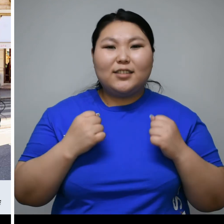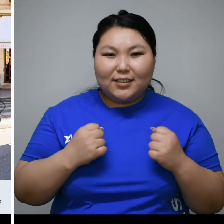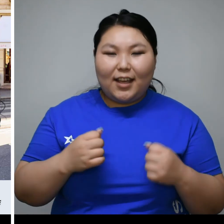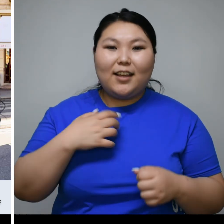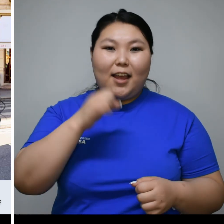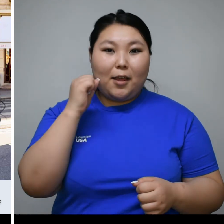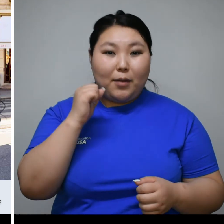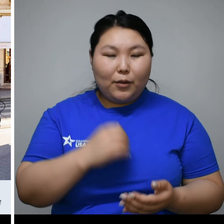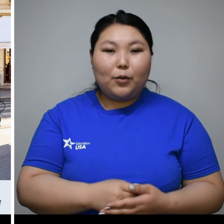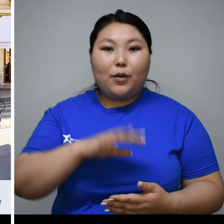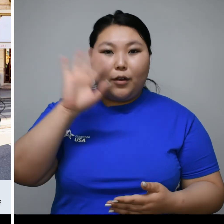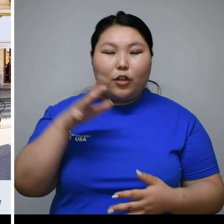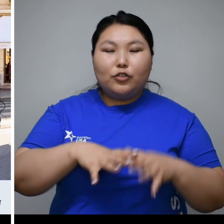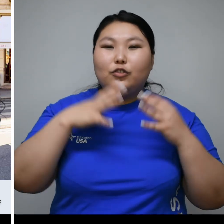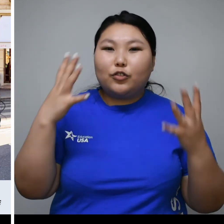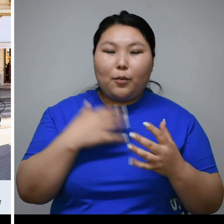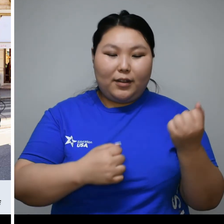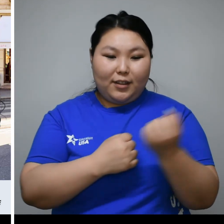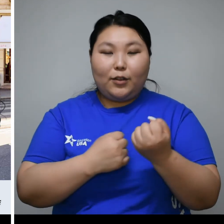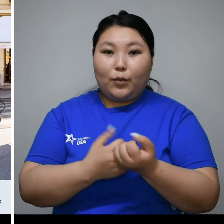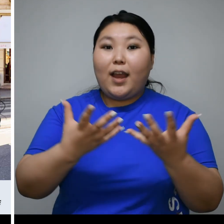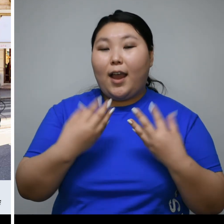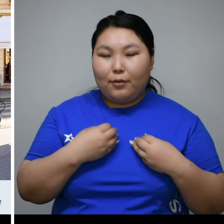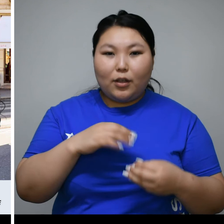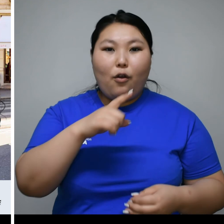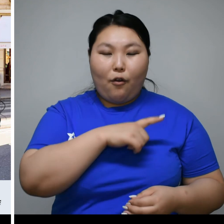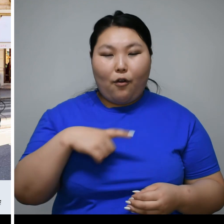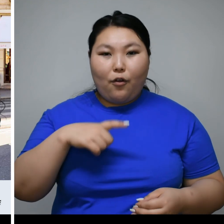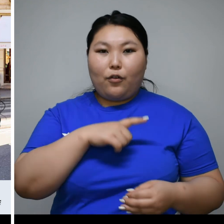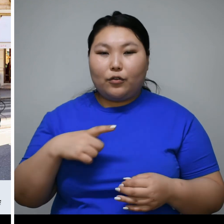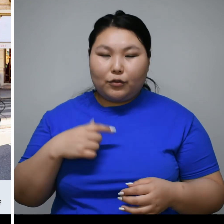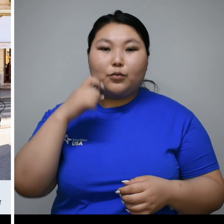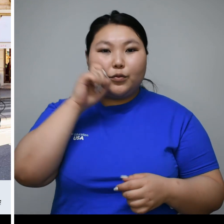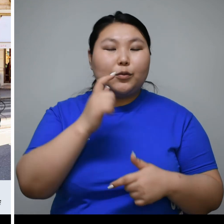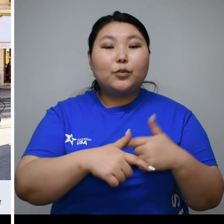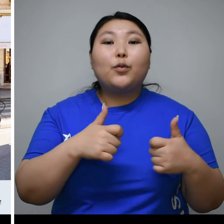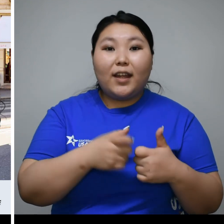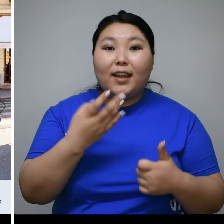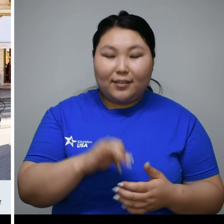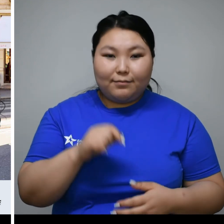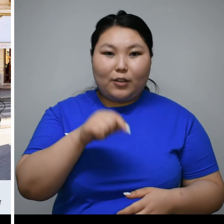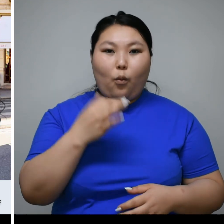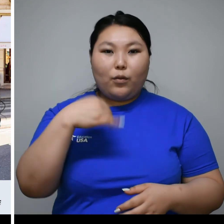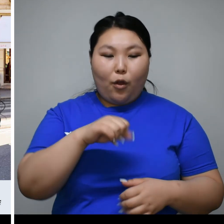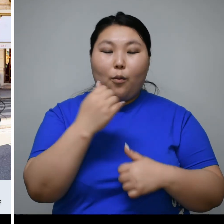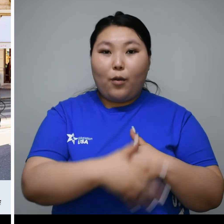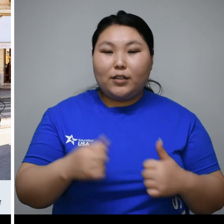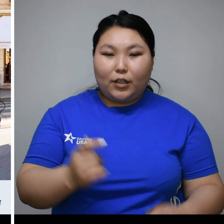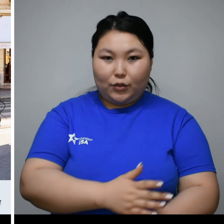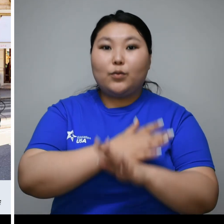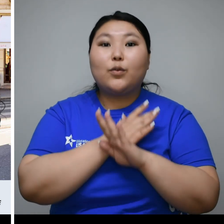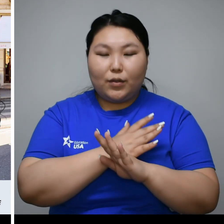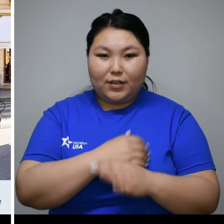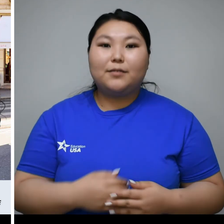бүгдээрээ хичээгээд Америк руу одоо томоохон тэтгэлгүүдийг аваад өөрсдийнхөө мөрөөдлийг бас биелүүлээрэй гэж хэлээд энэ удаагийнхаа